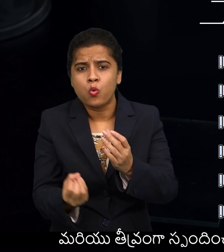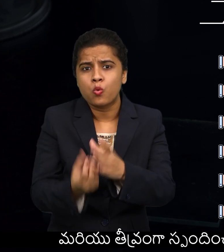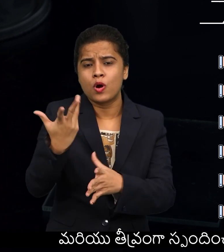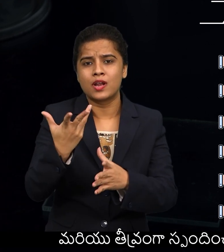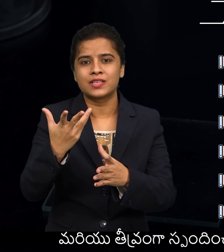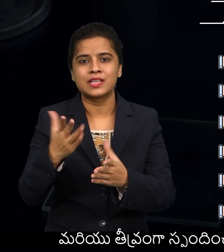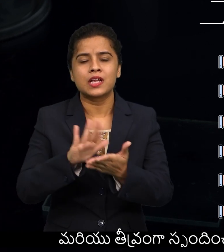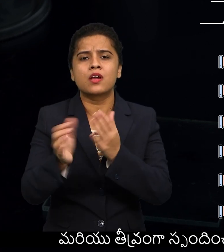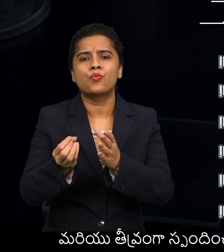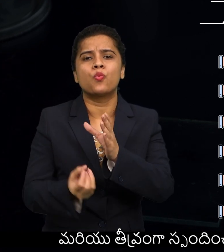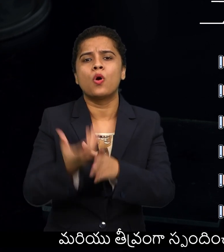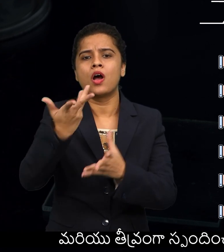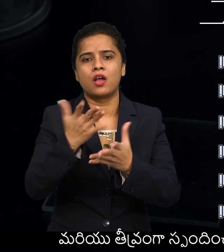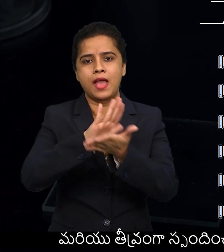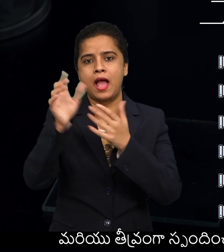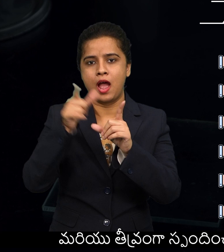చేస్తాయి.